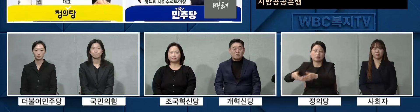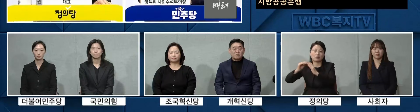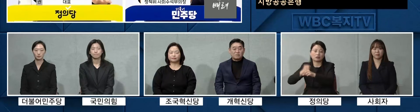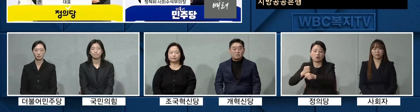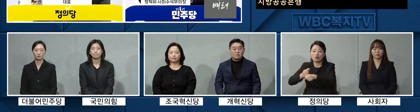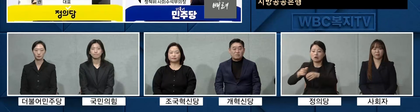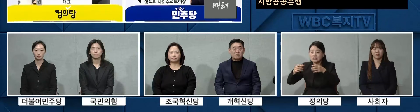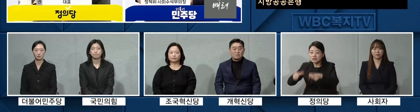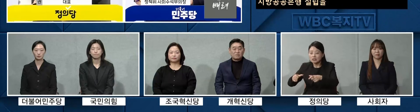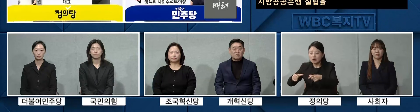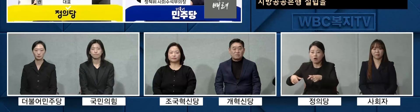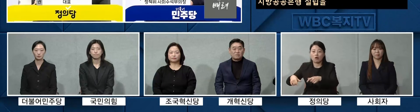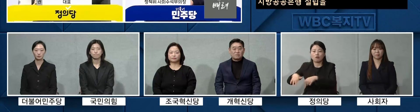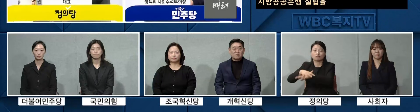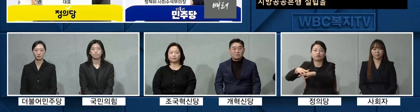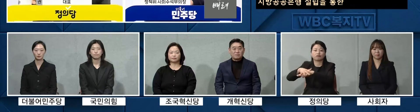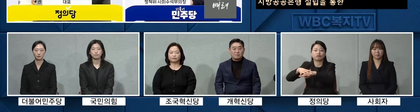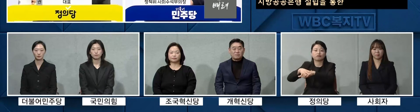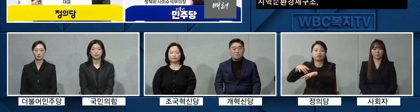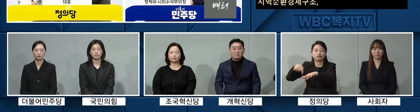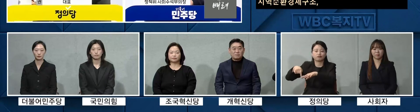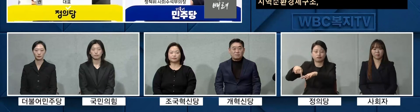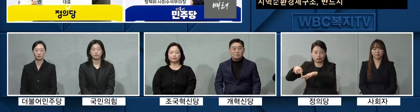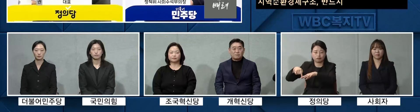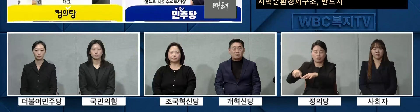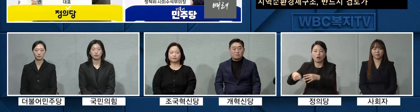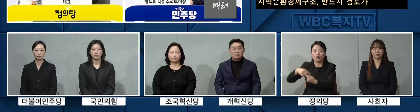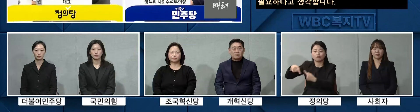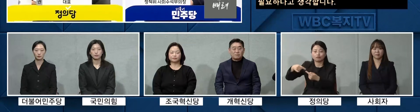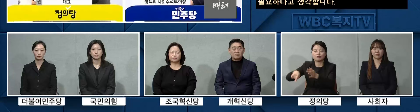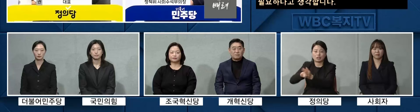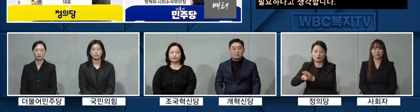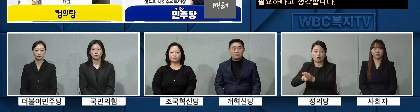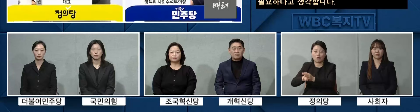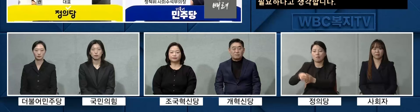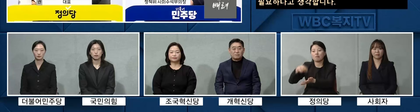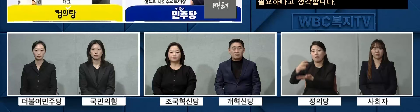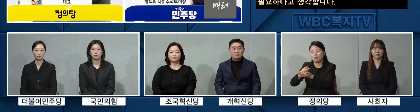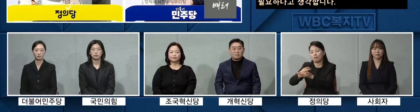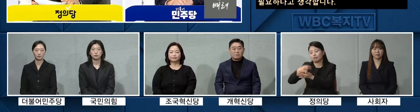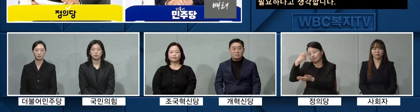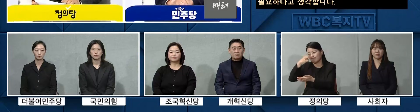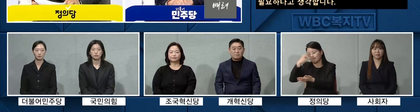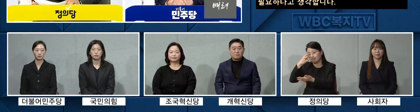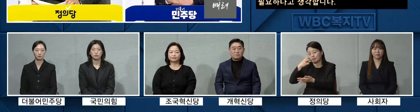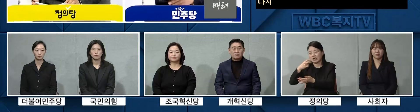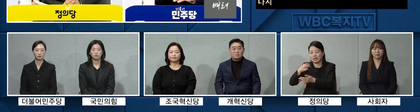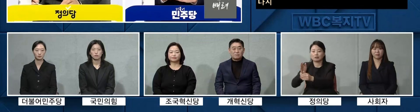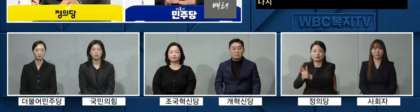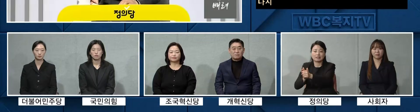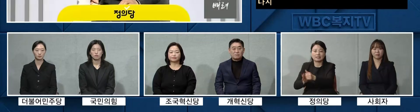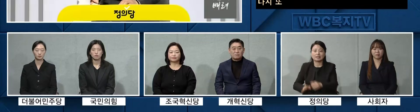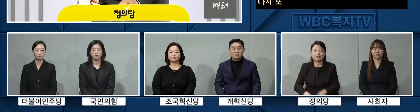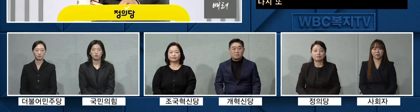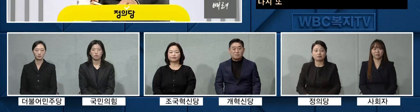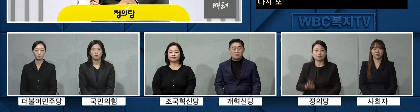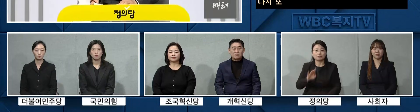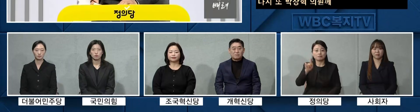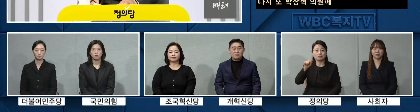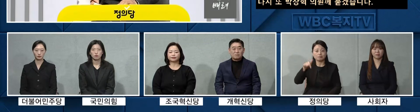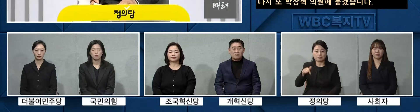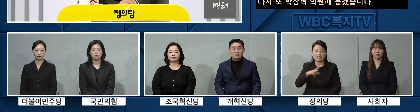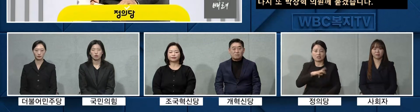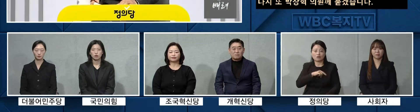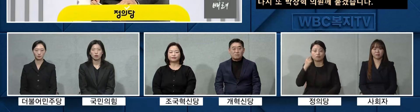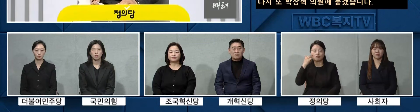구조 반드시 검토가 필요하다고 생각합니다. 다시 또 박상현 의원께 묻겠습니다. 그 전남